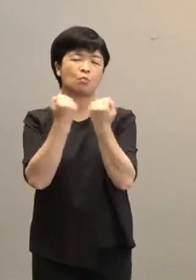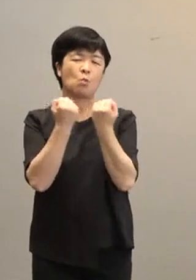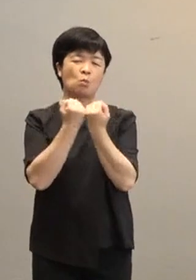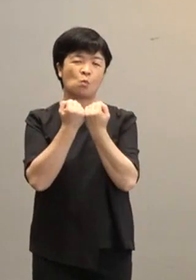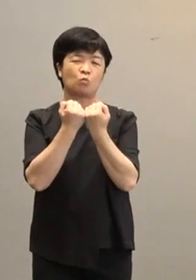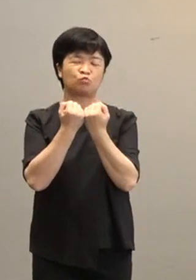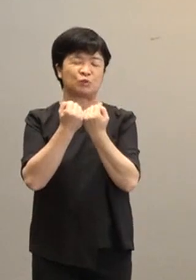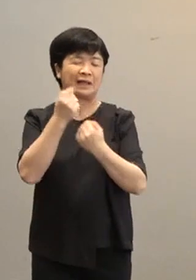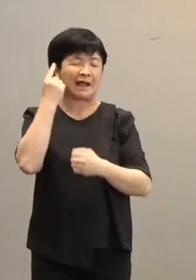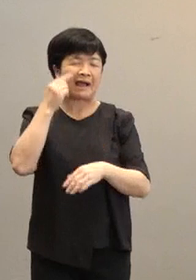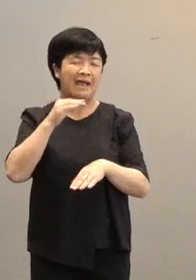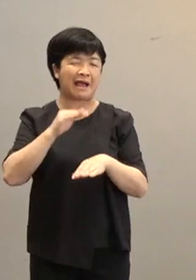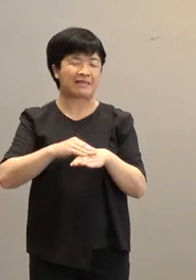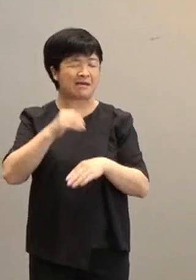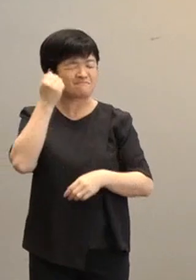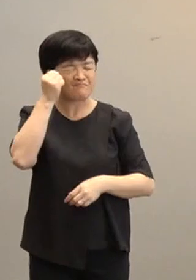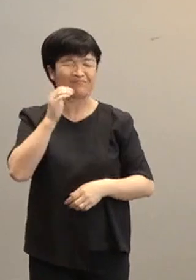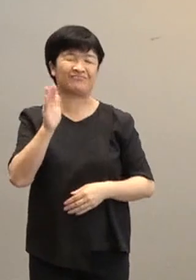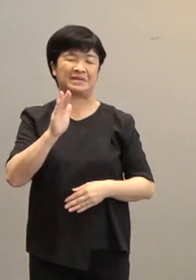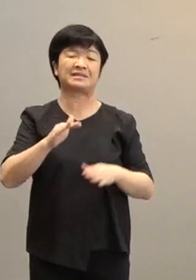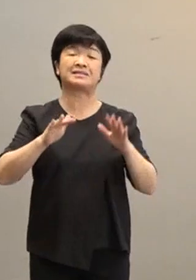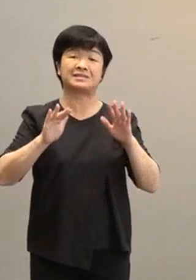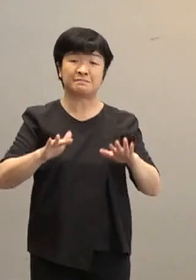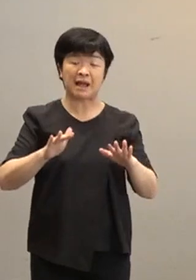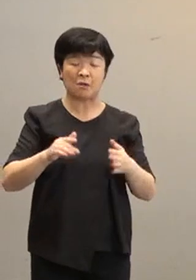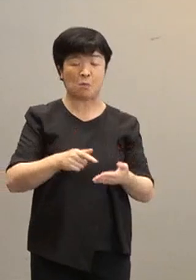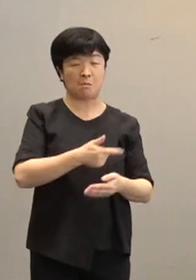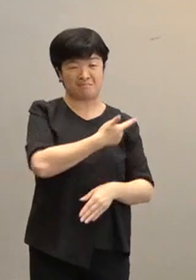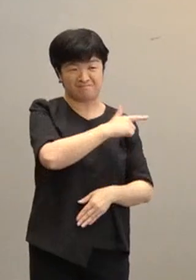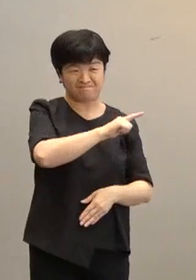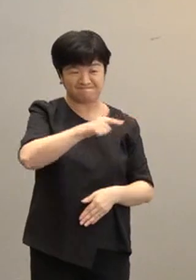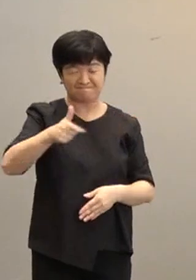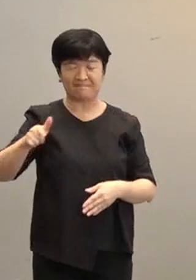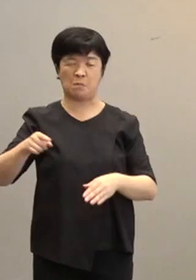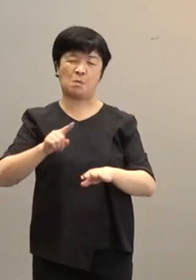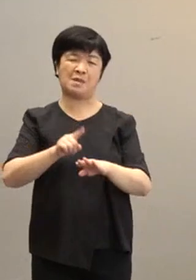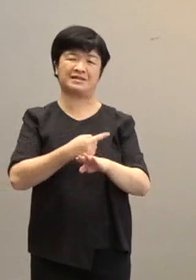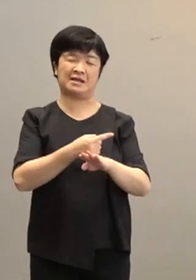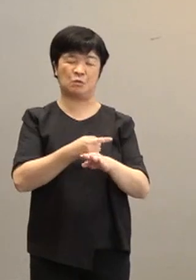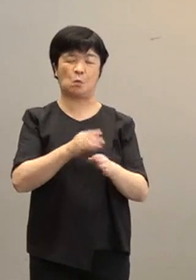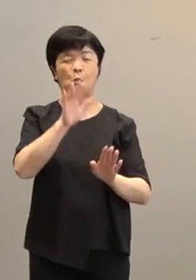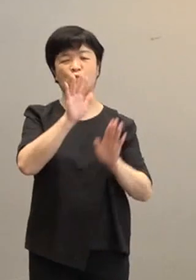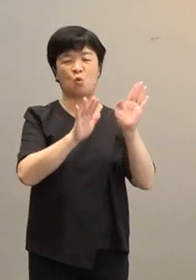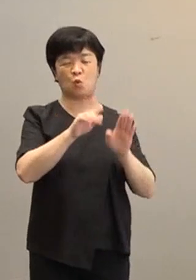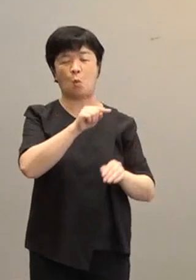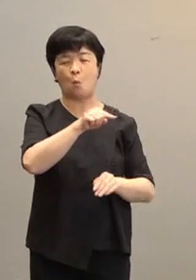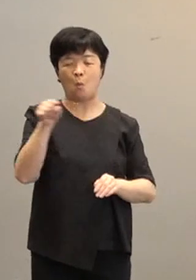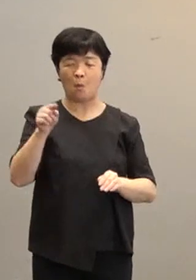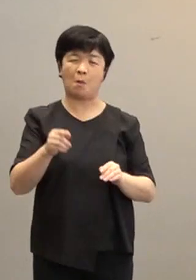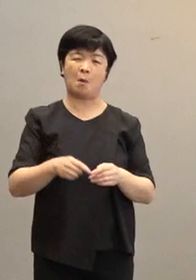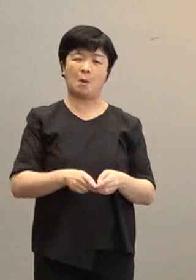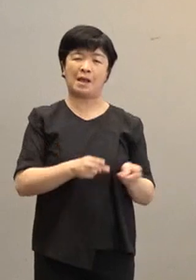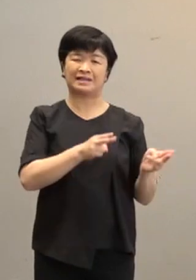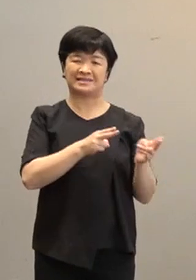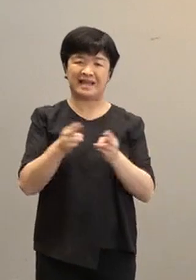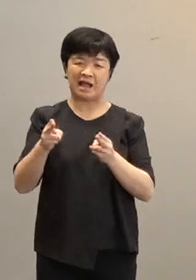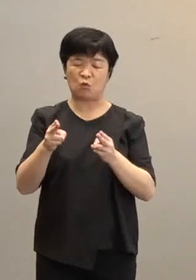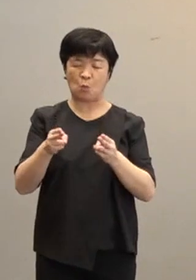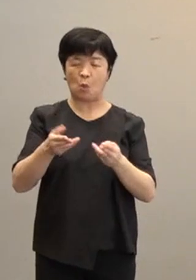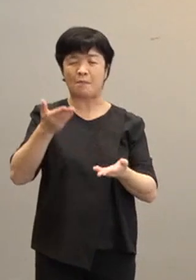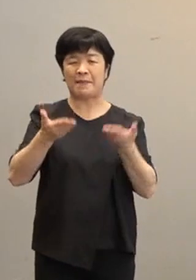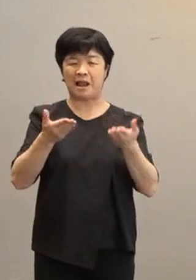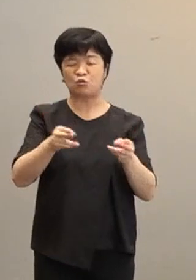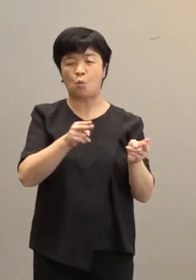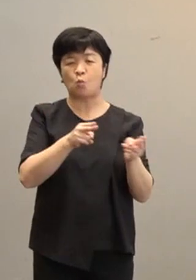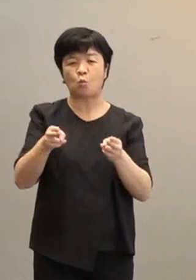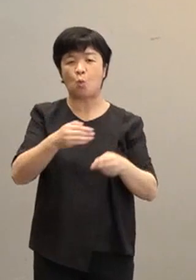と、今の多様な実態をどういうふうに、まあ、制度的にですねバランスよく整えていくのかというのはです